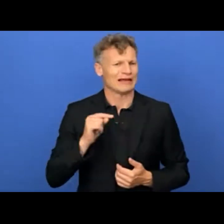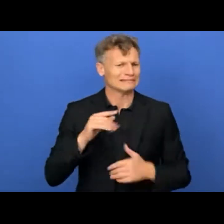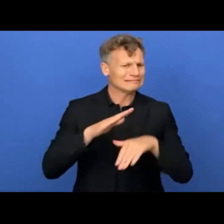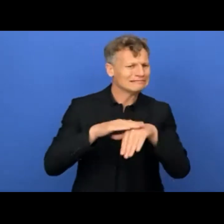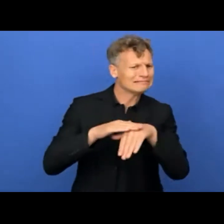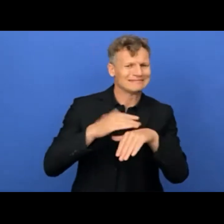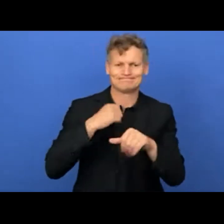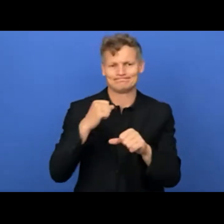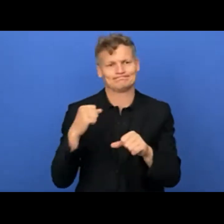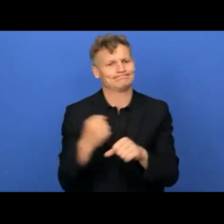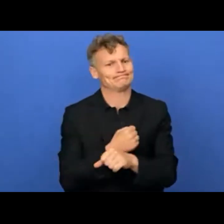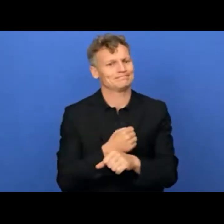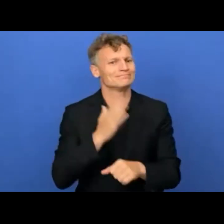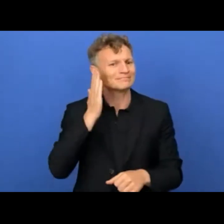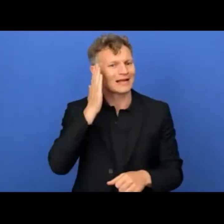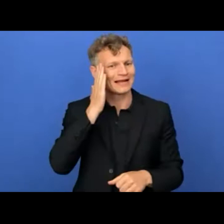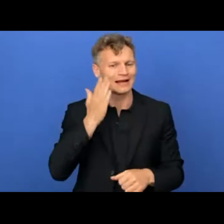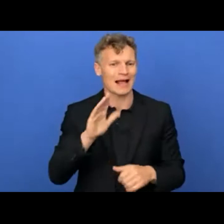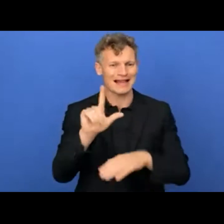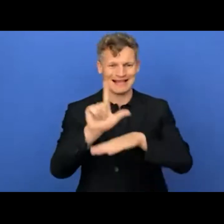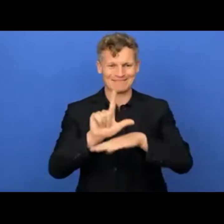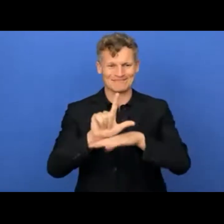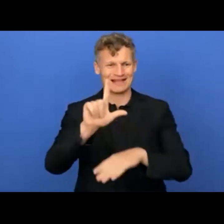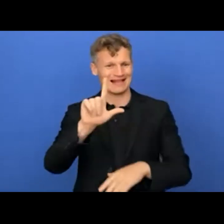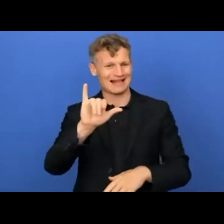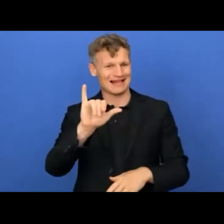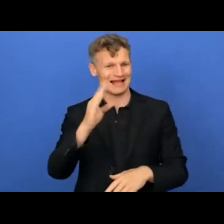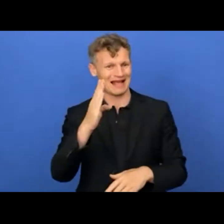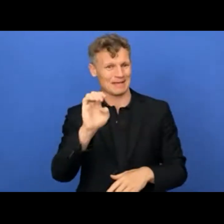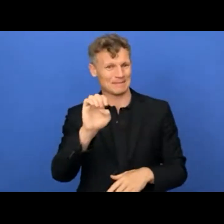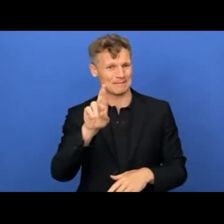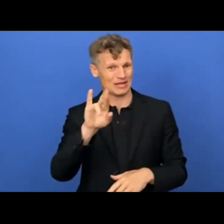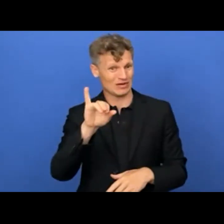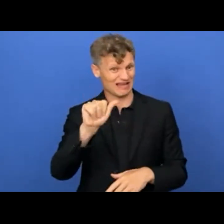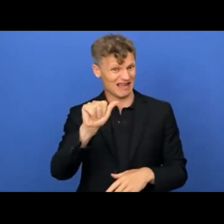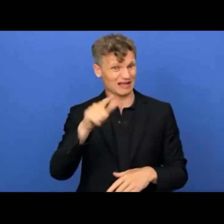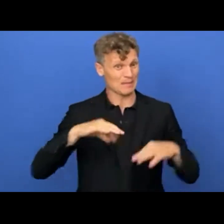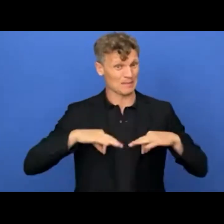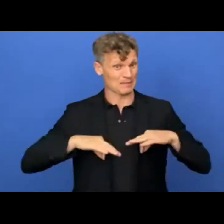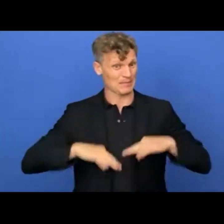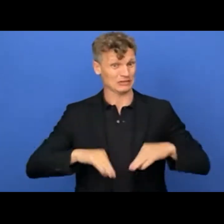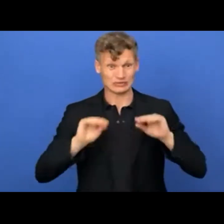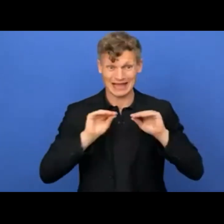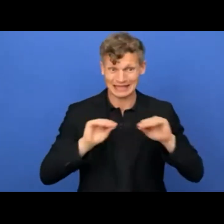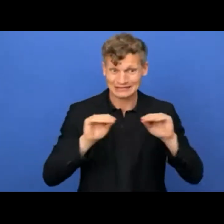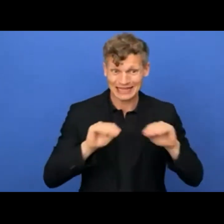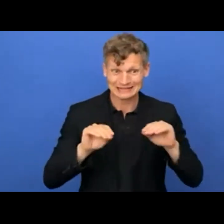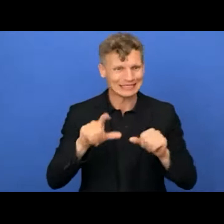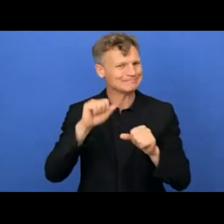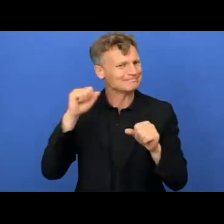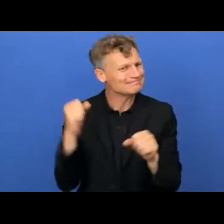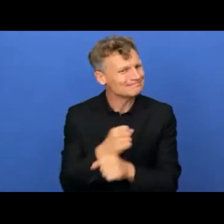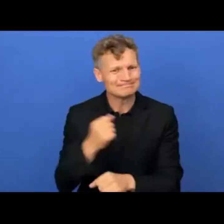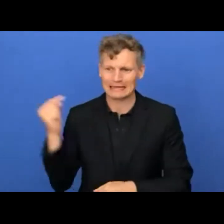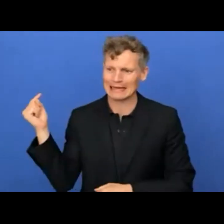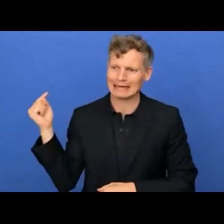Malheureusement, j'aimerais signaler que le ministre de l'Éducation du Liberia, le professeur Sony, n'a pas